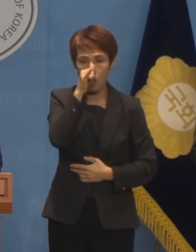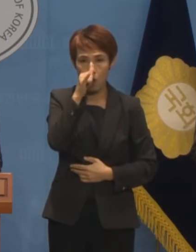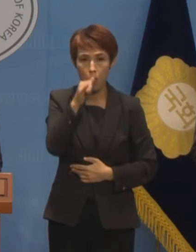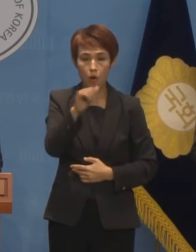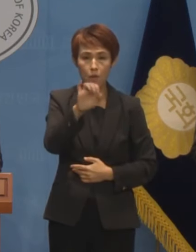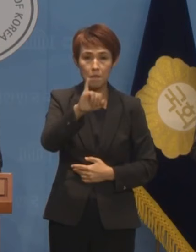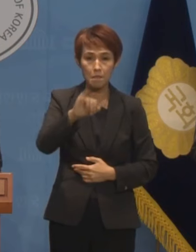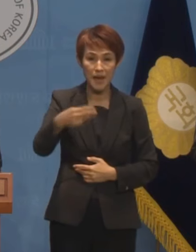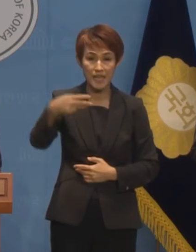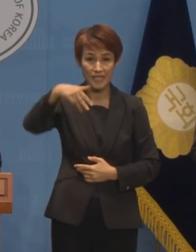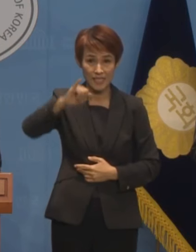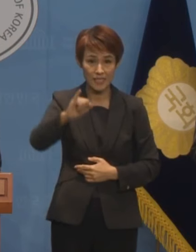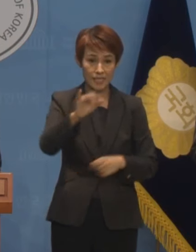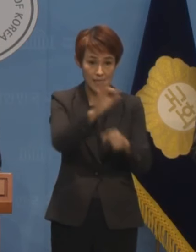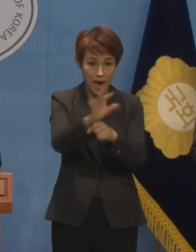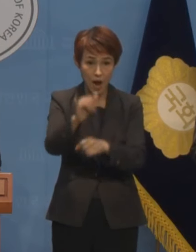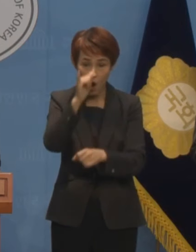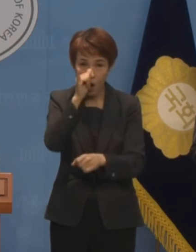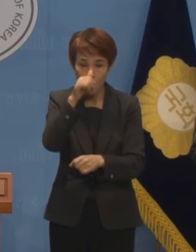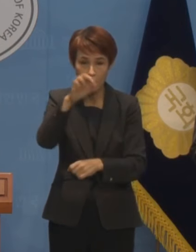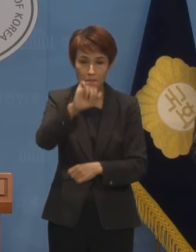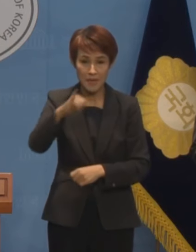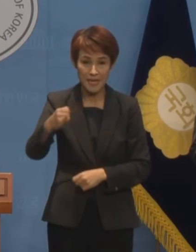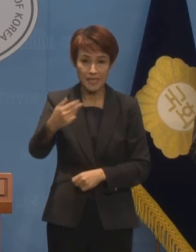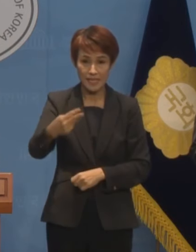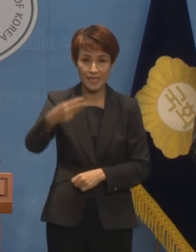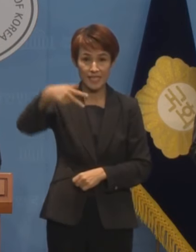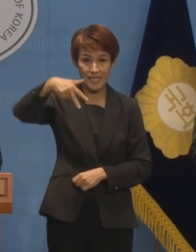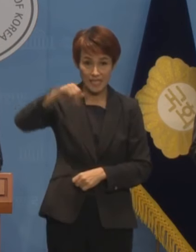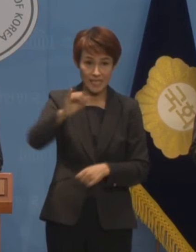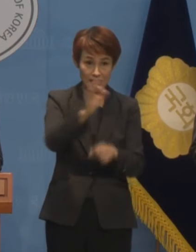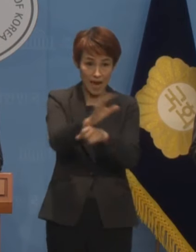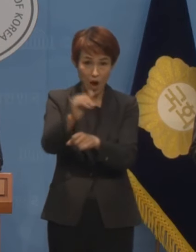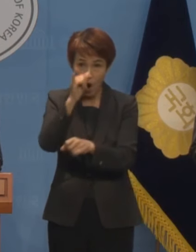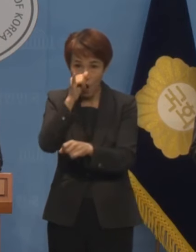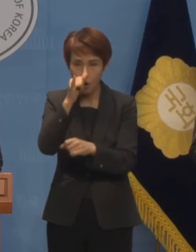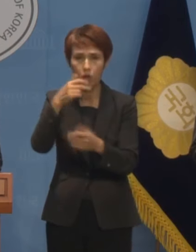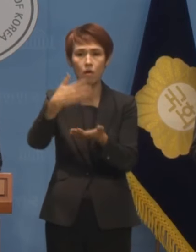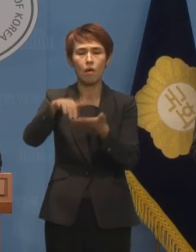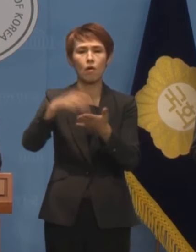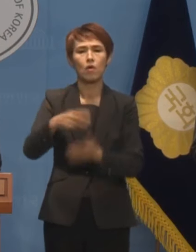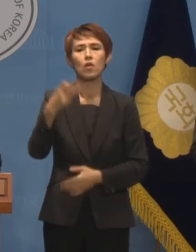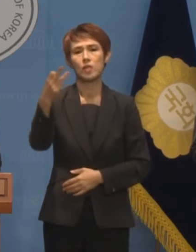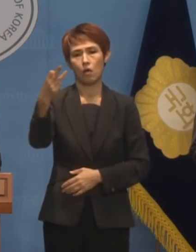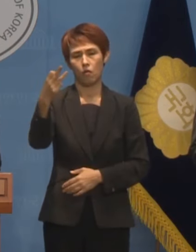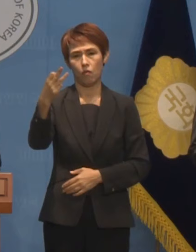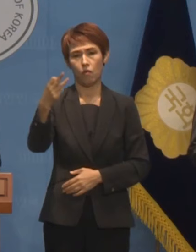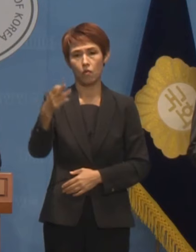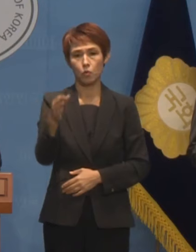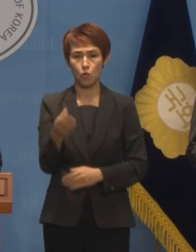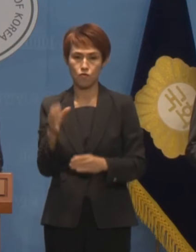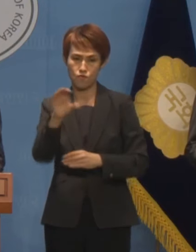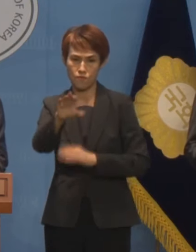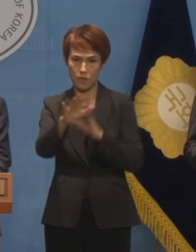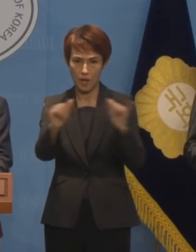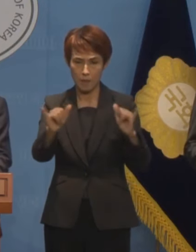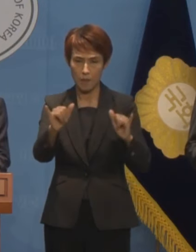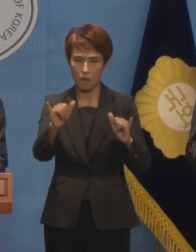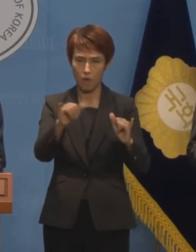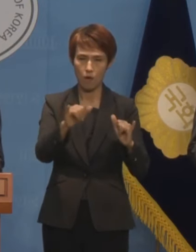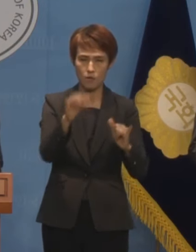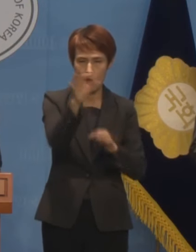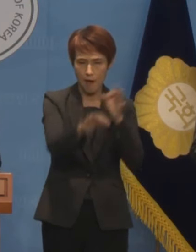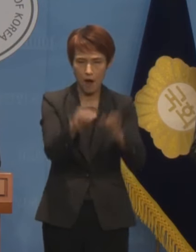경우도 13건에 달했습니다. 투기꾼들의 개입 가능성이 충분히 의심되는 부분입니다. 명